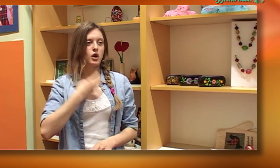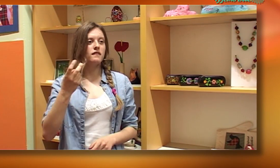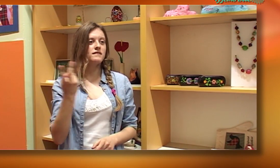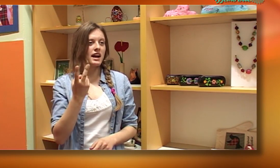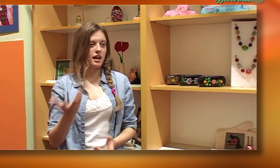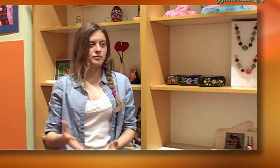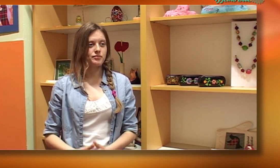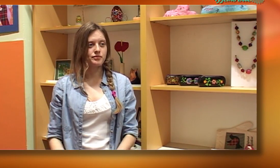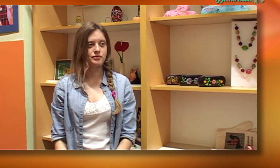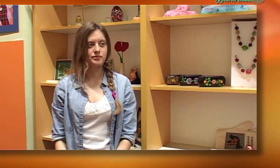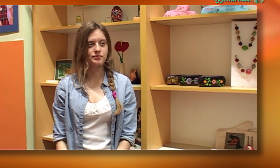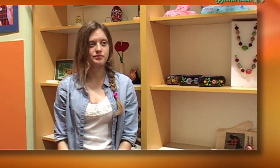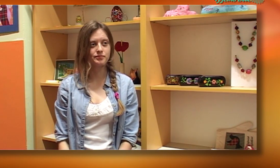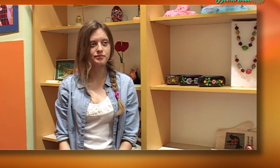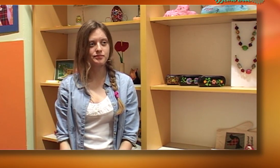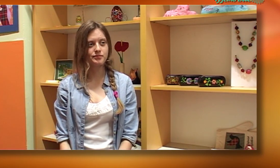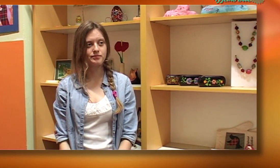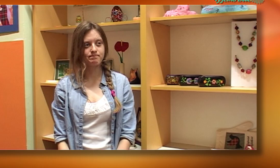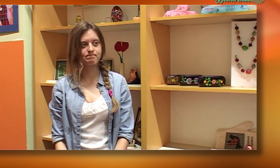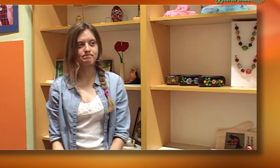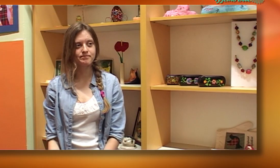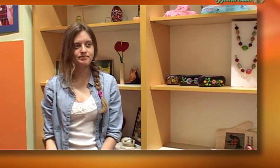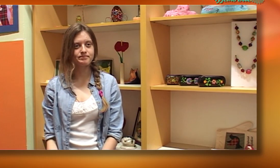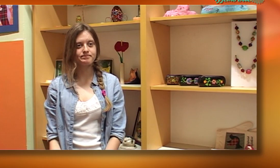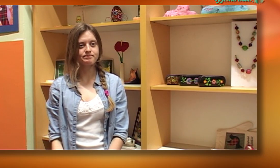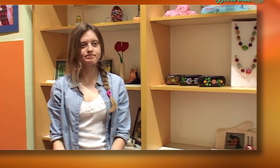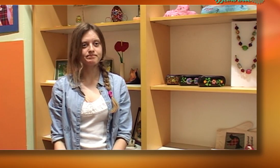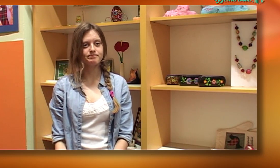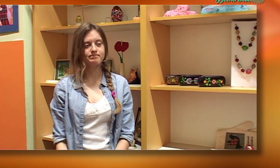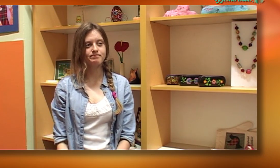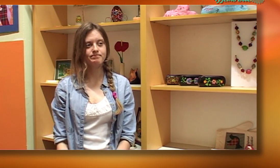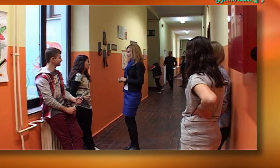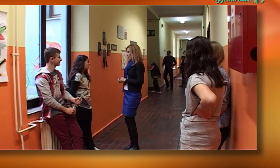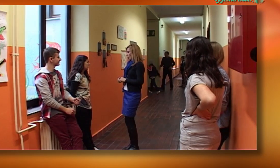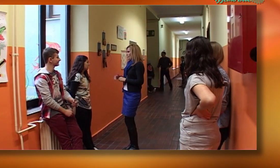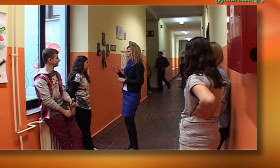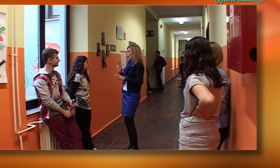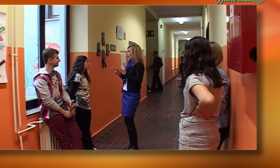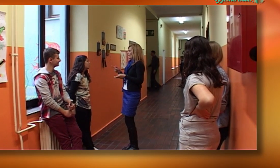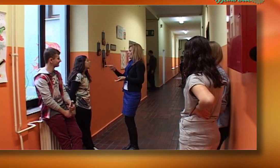potapšu ili kada ima aparati i zovu je, onda ih čuje.